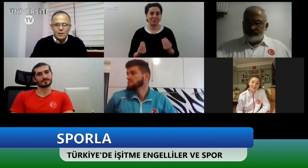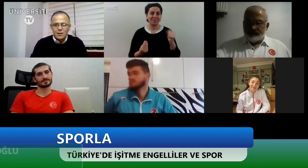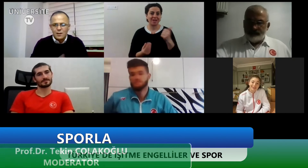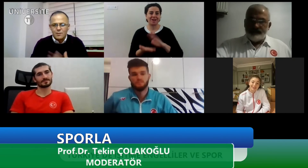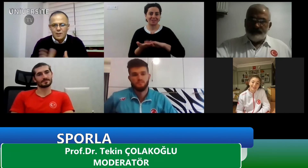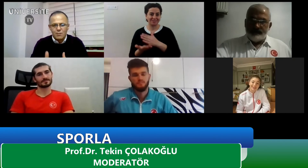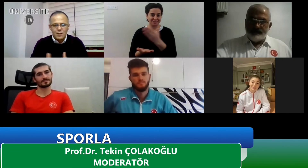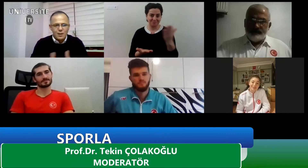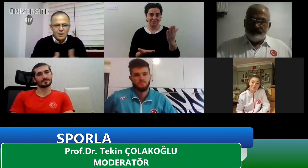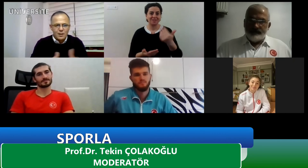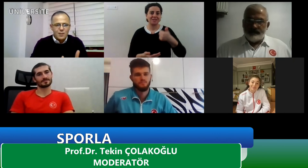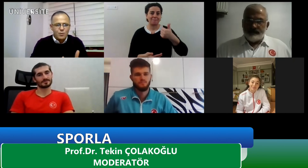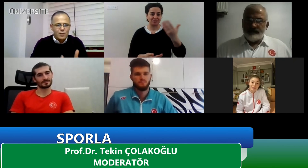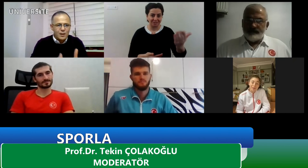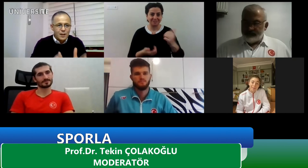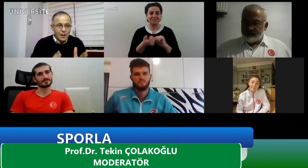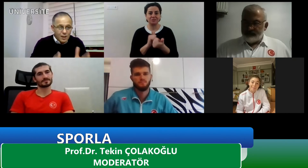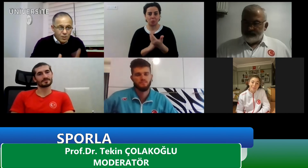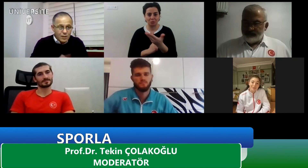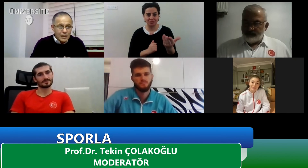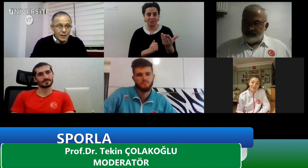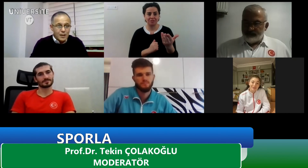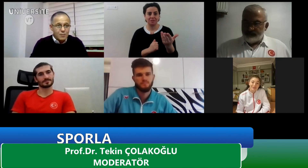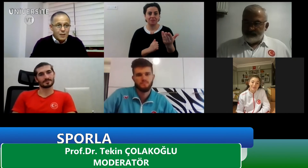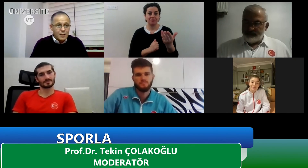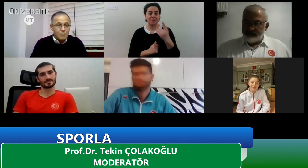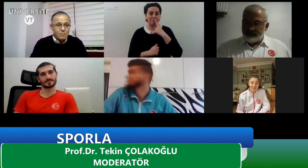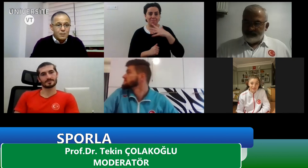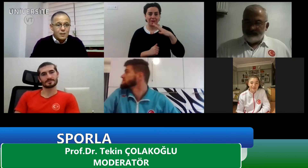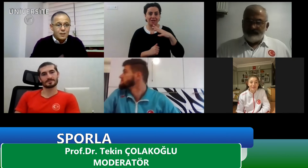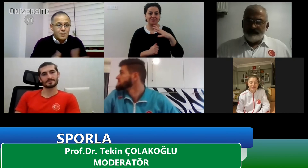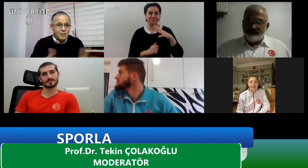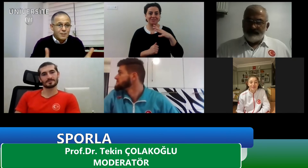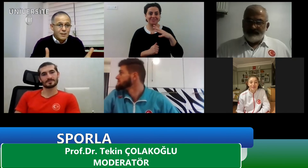Değerli arkadaşlarım, Sayın Başkan, değerli sporcular, özellikle de Berrak Hanım,